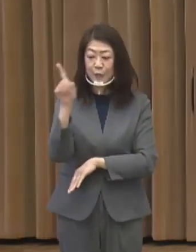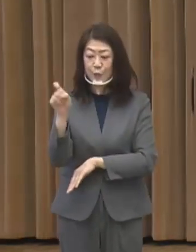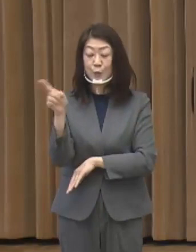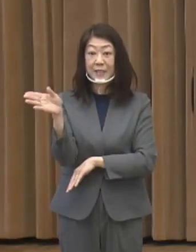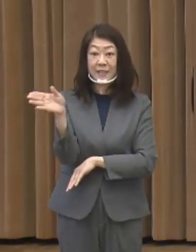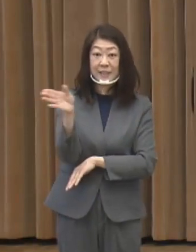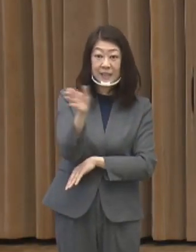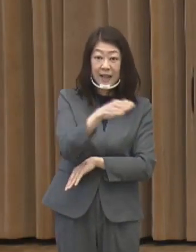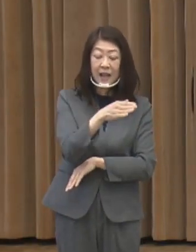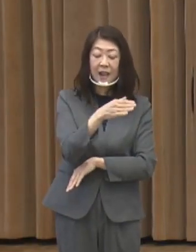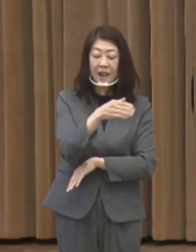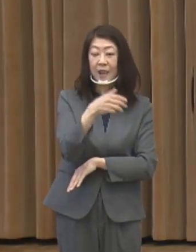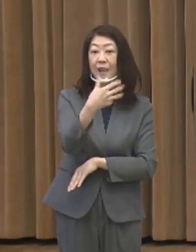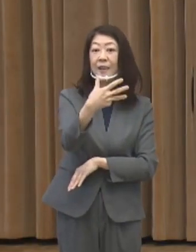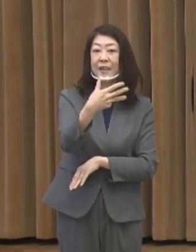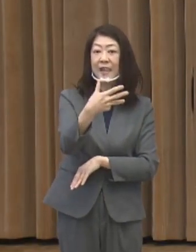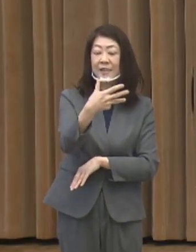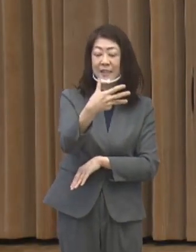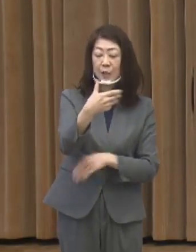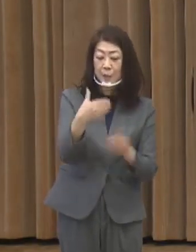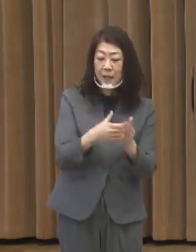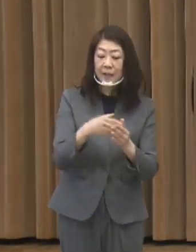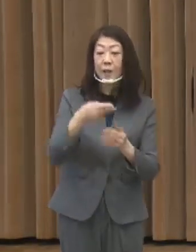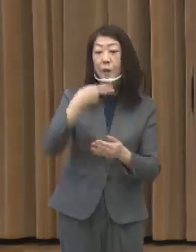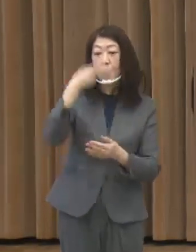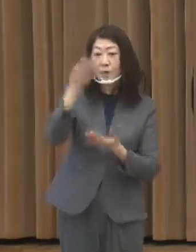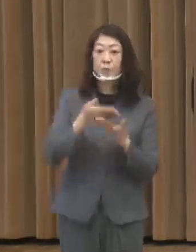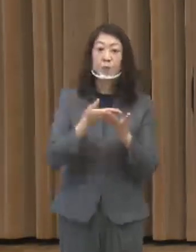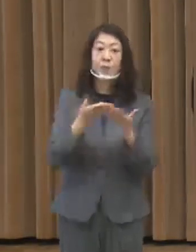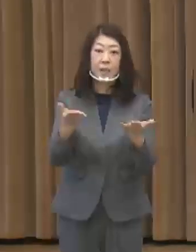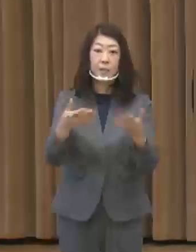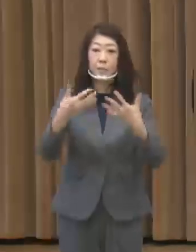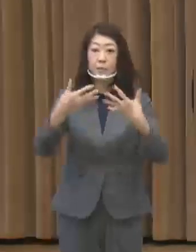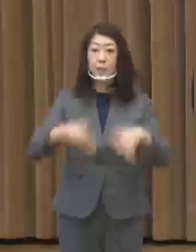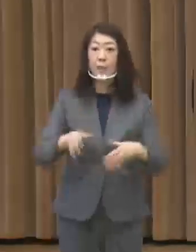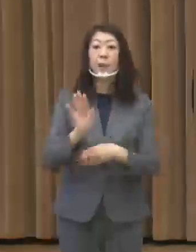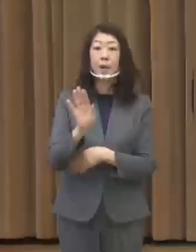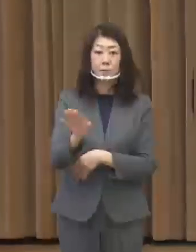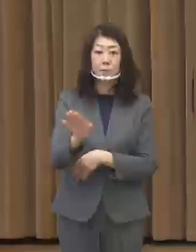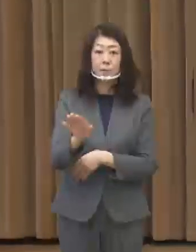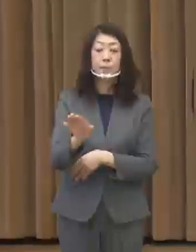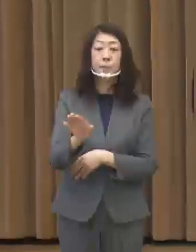時から午後8時までとすることが要件となります。な